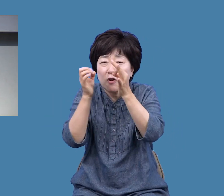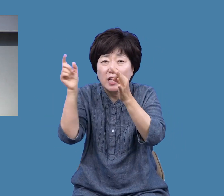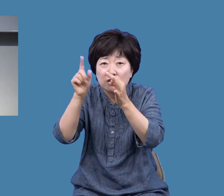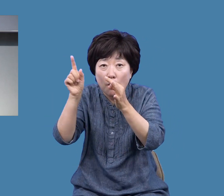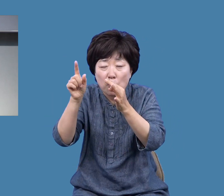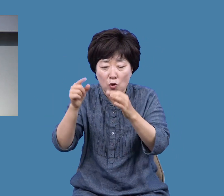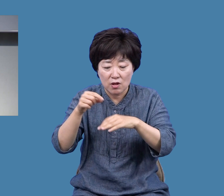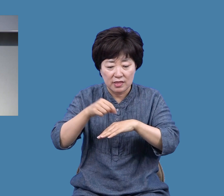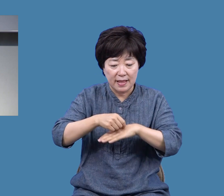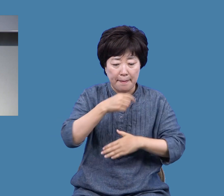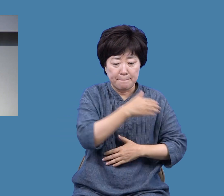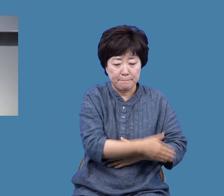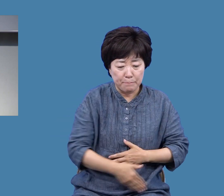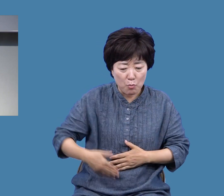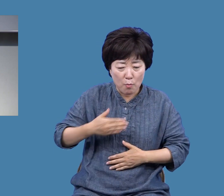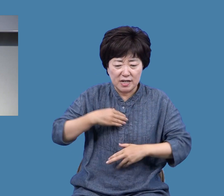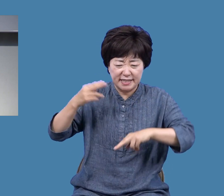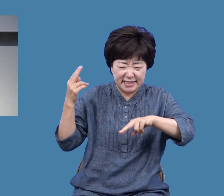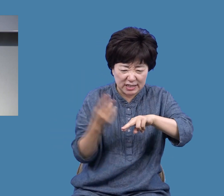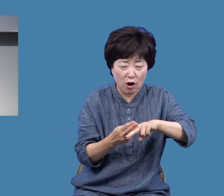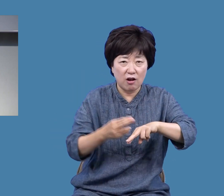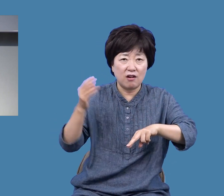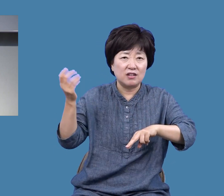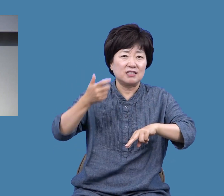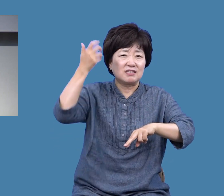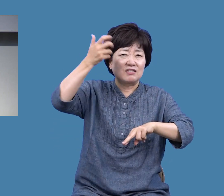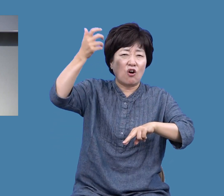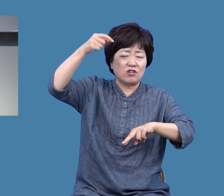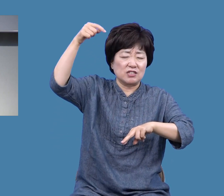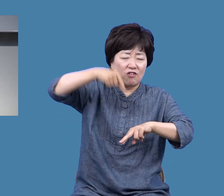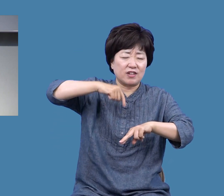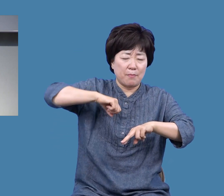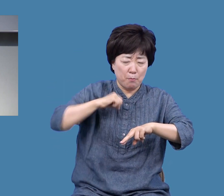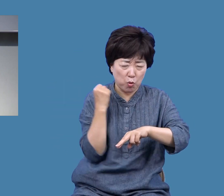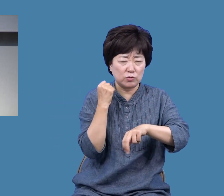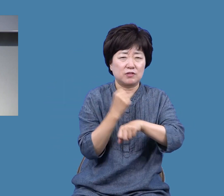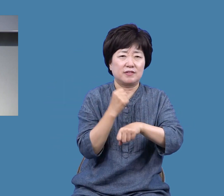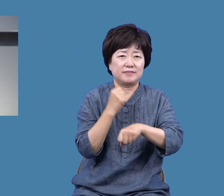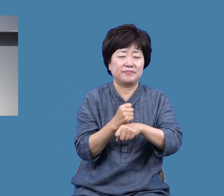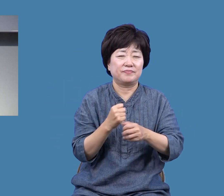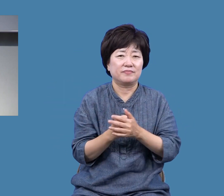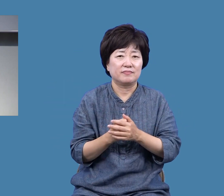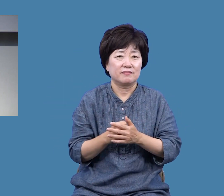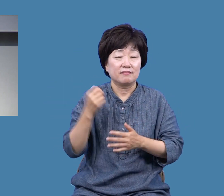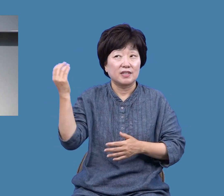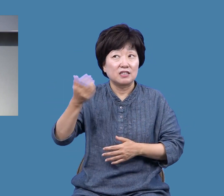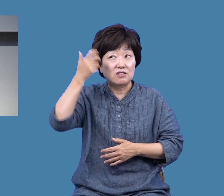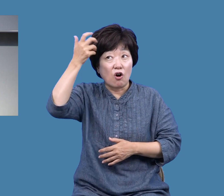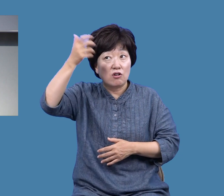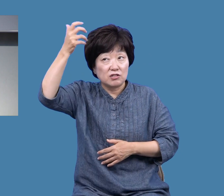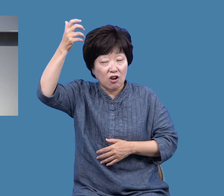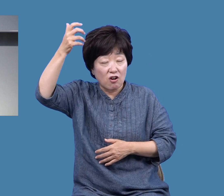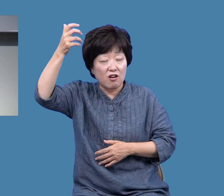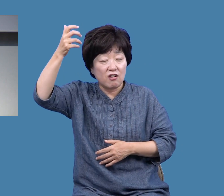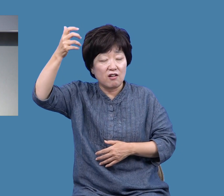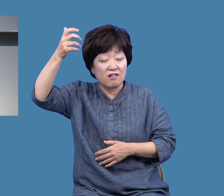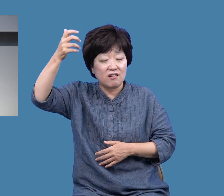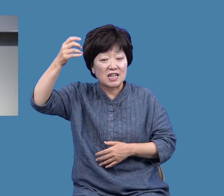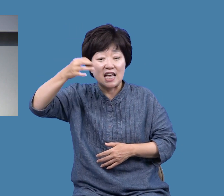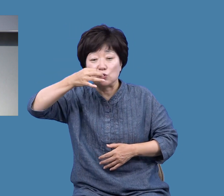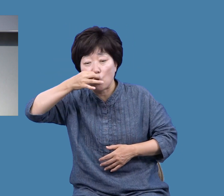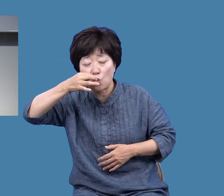성령께 복종시키는 거예요. 육체의 소욕은 성령을 거스르고 성령은 육체를 거스르나니 이 둘이